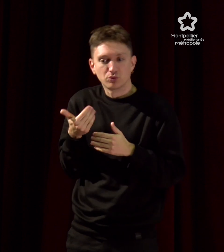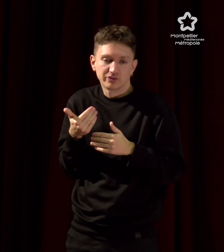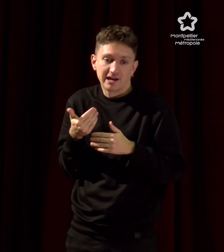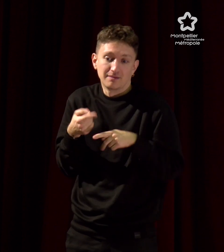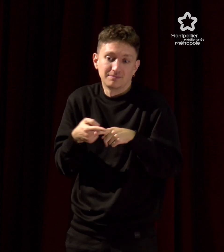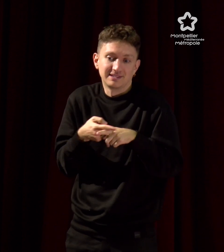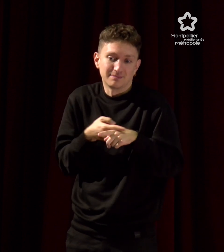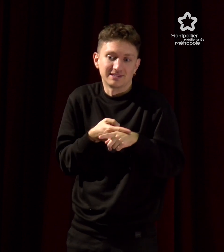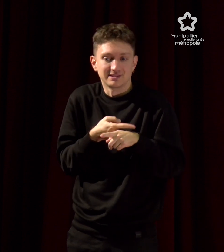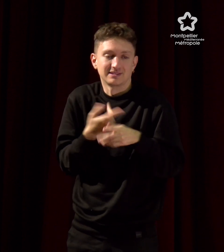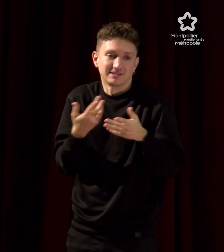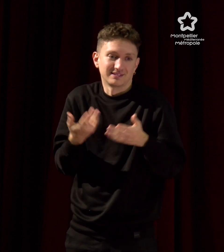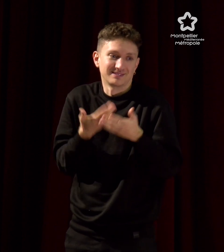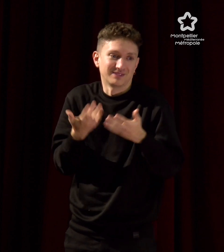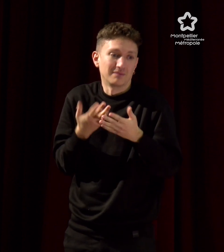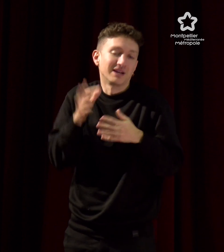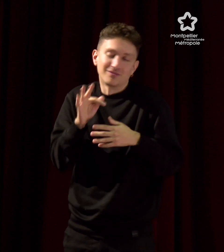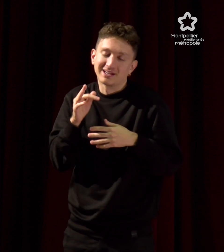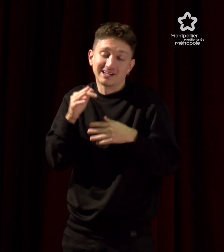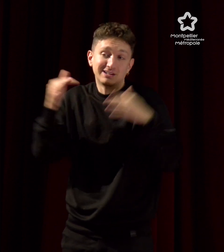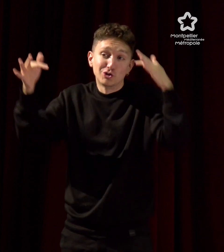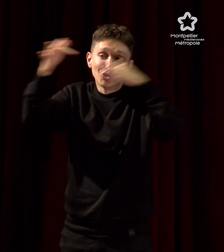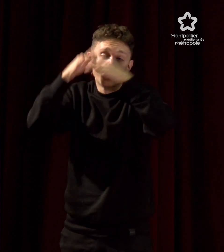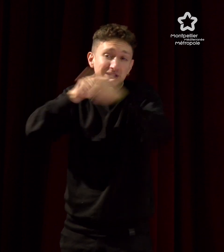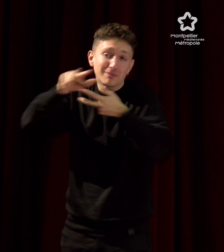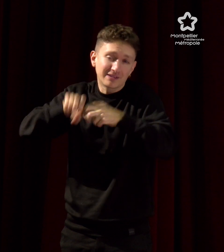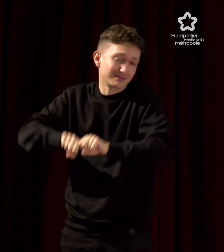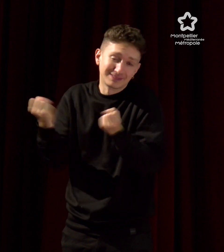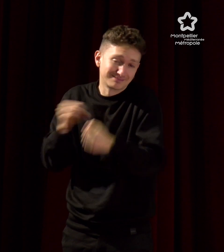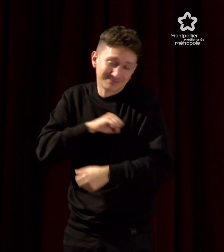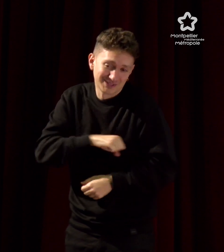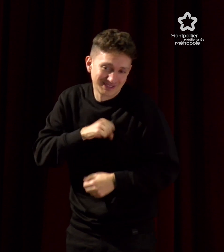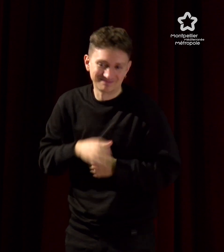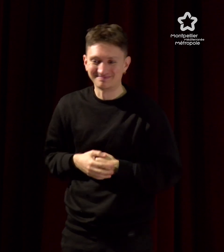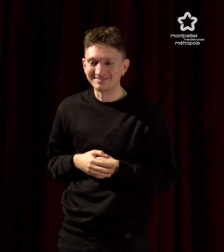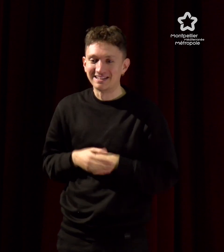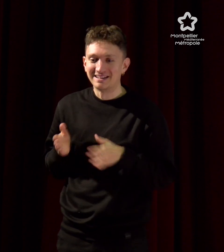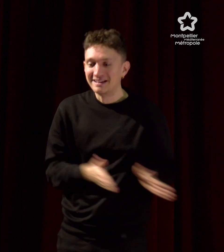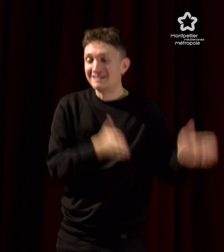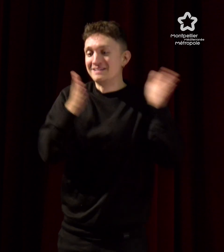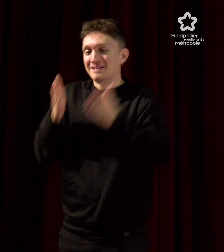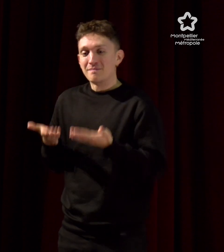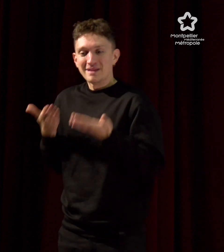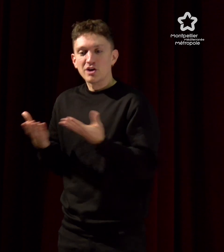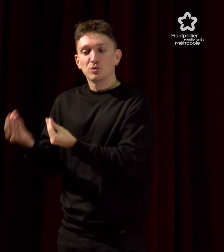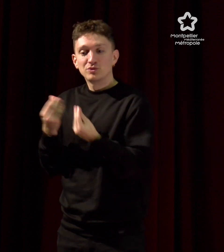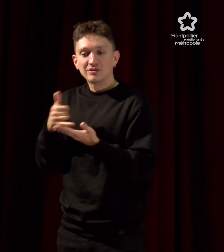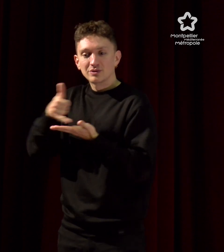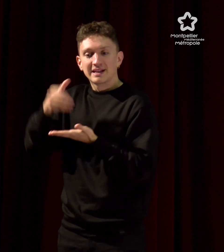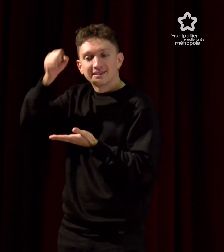fait tomber le mythe basque. Donc ça, c'était pour les Basques. Et les Sardes, par contre,